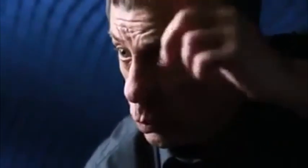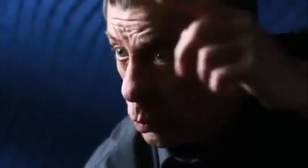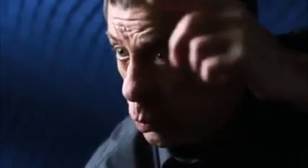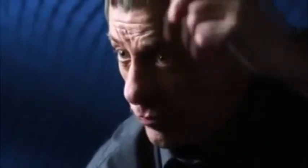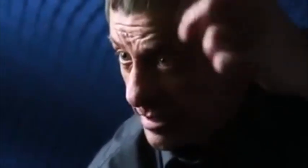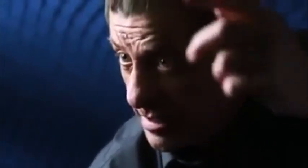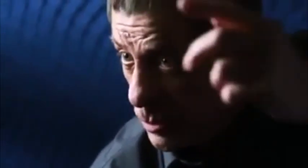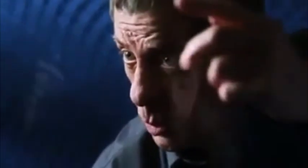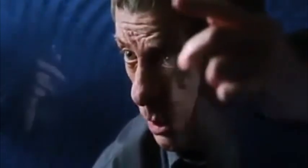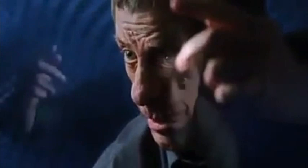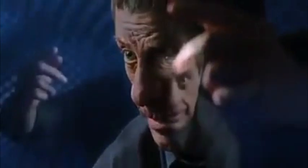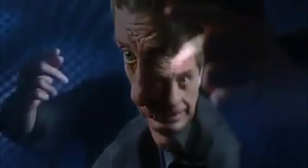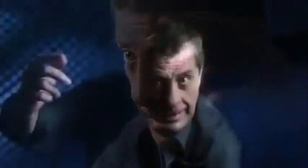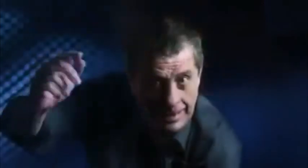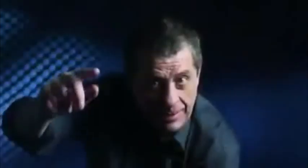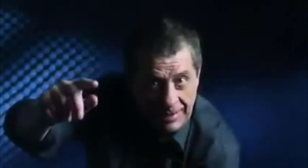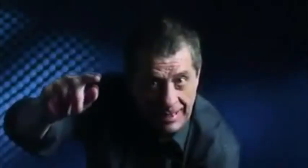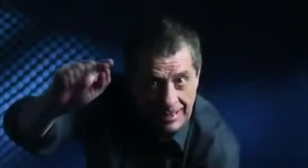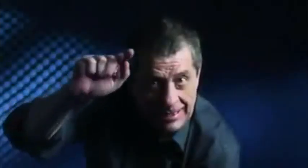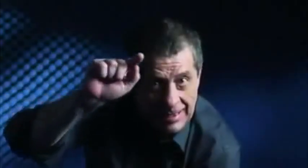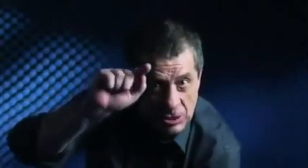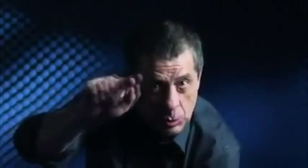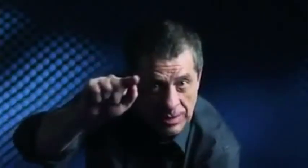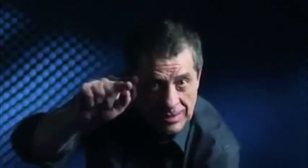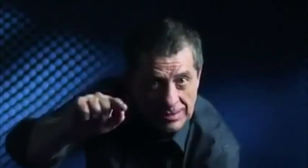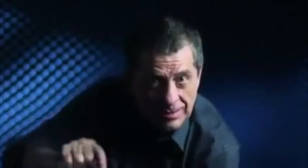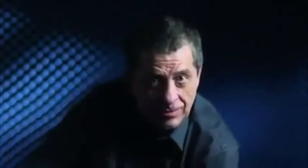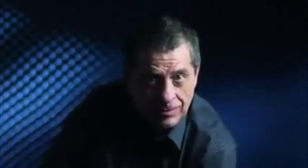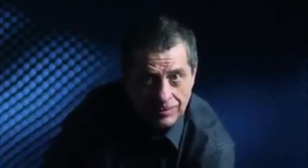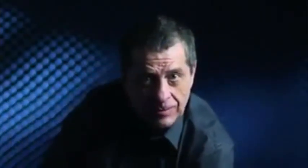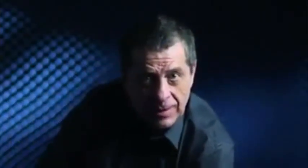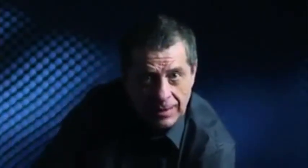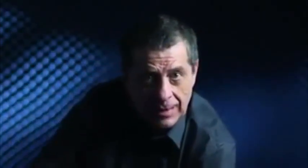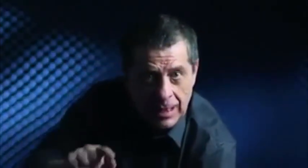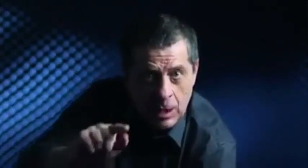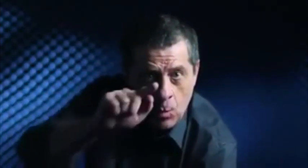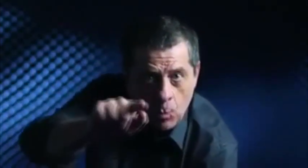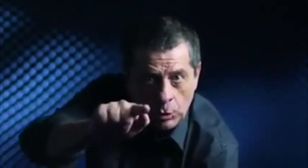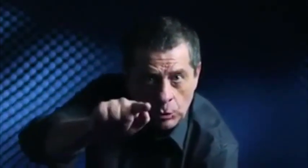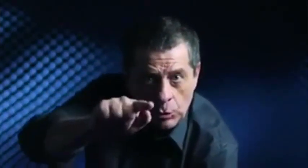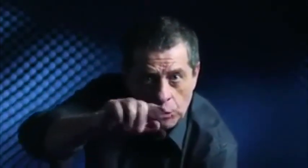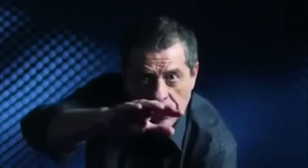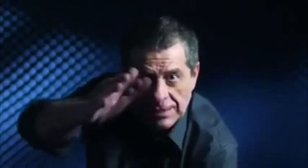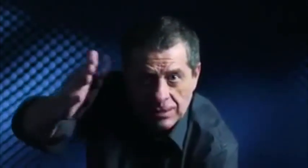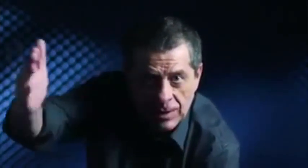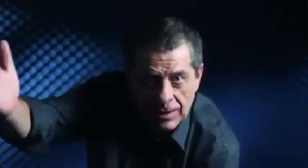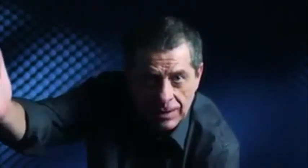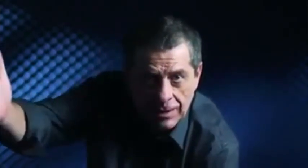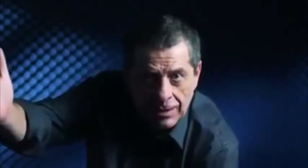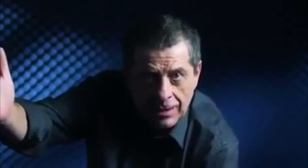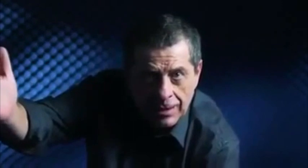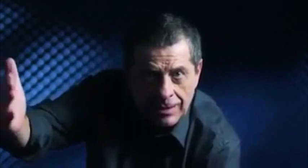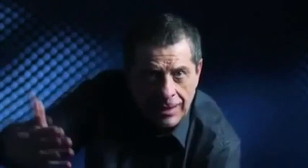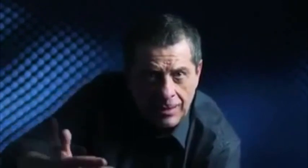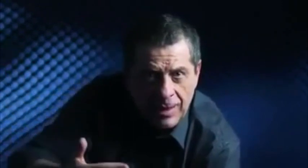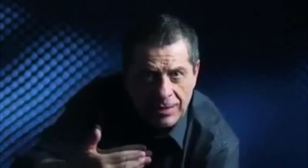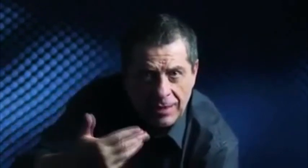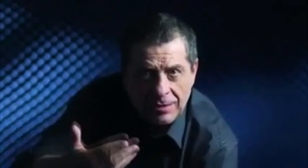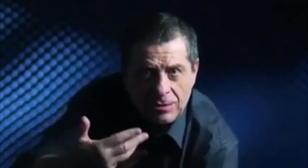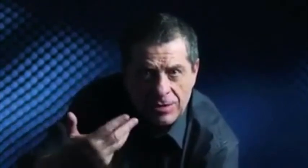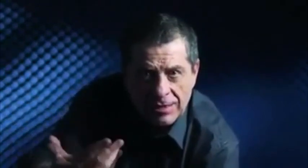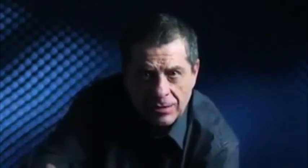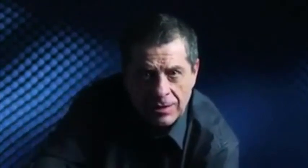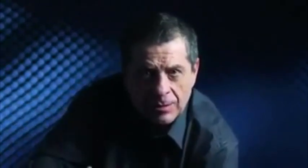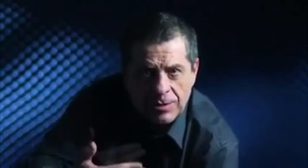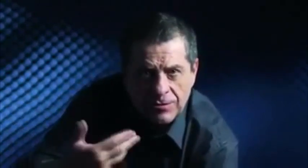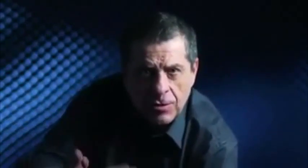o futuro vencedor dependerá dessa sua decisão. Muitos dos que estão aqui têm a